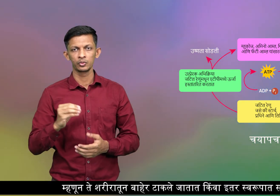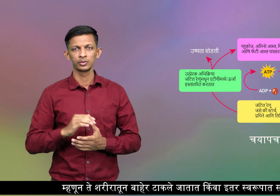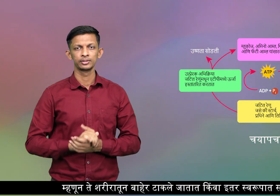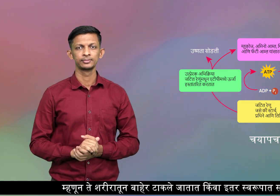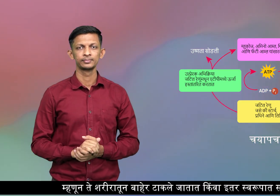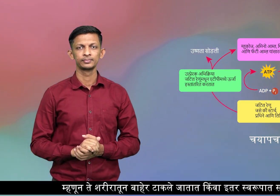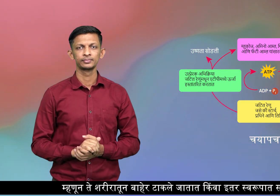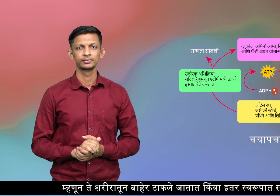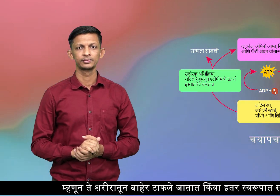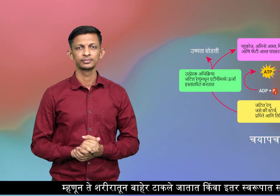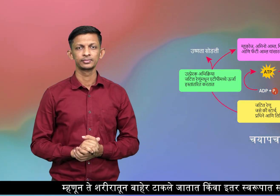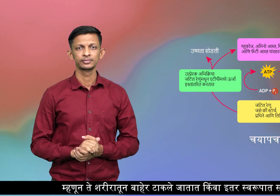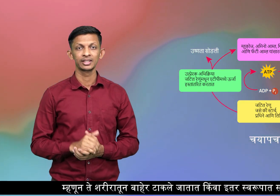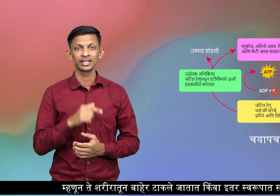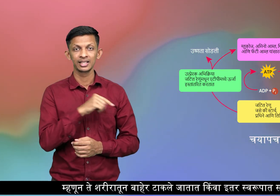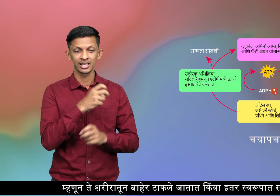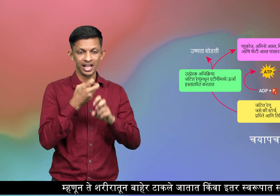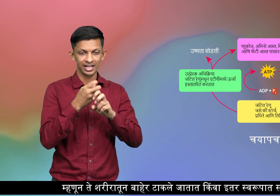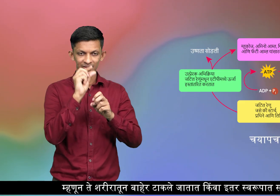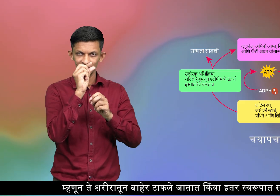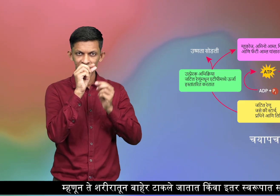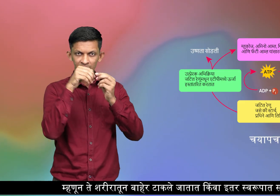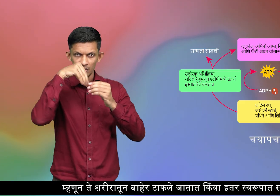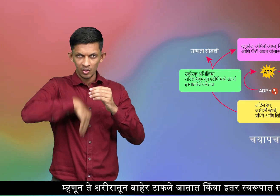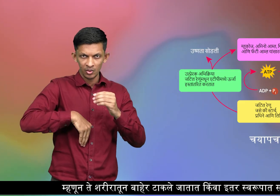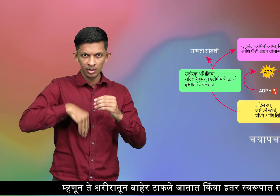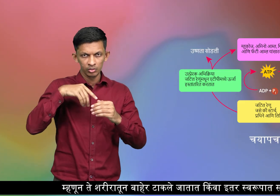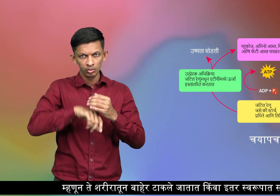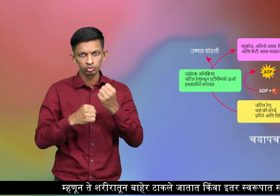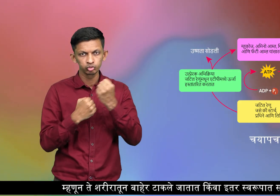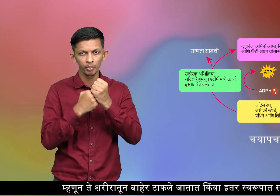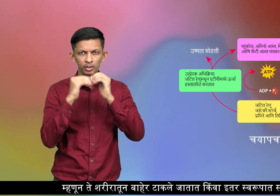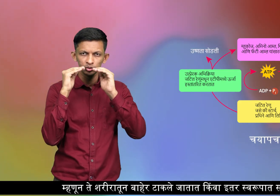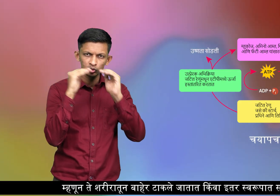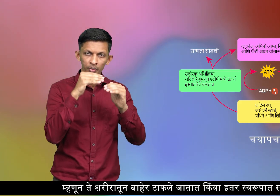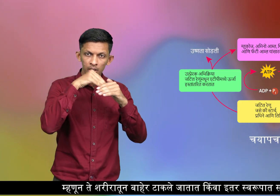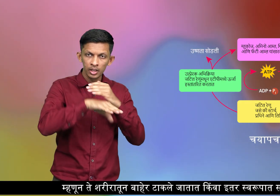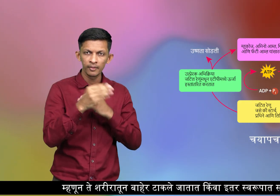म्हणून ते शरीरातून बाहेर टाकले जातात किंवा इतर स्वरूपात साठवले जातात.